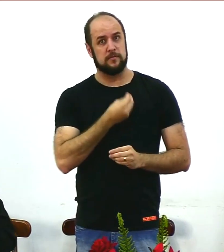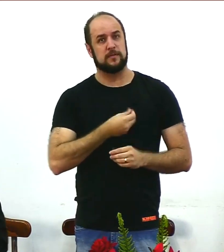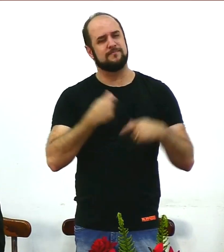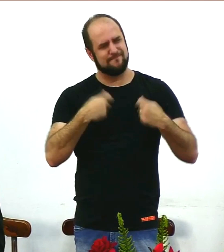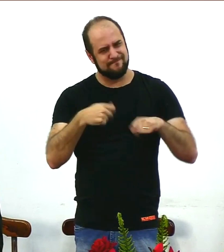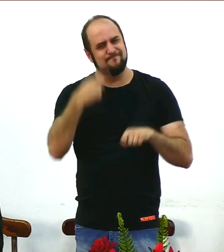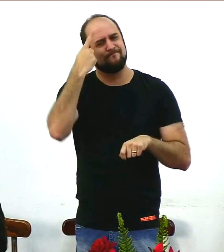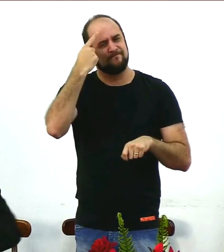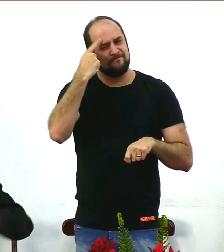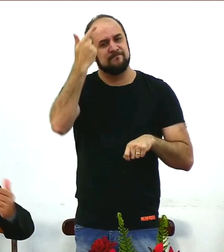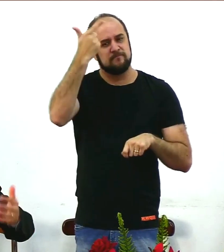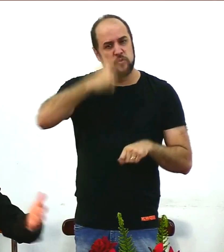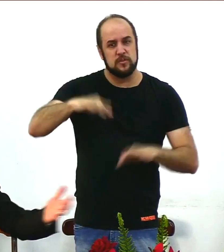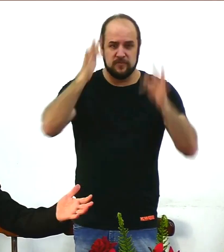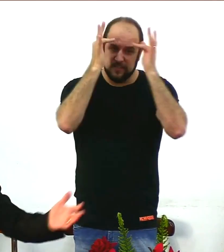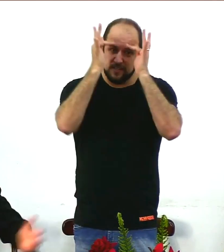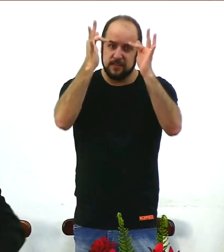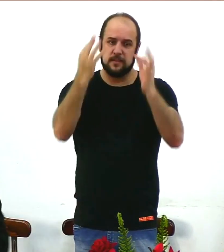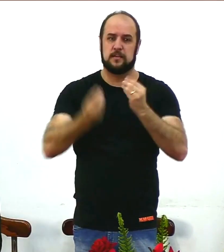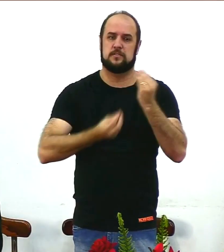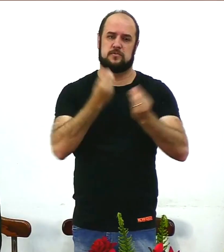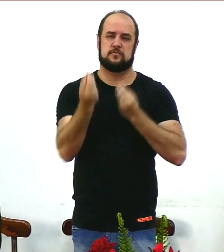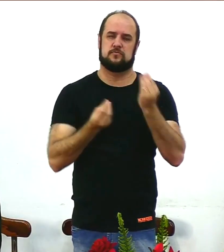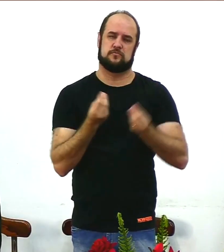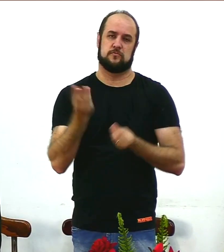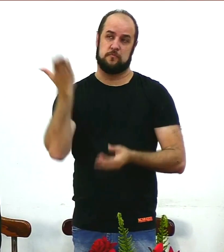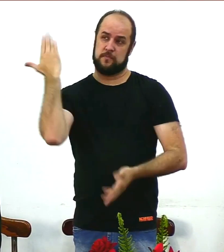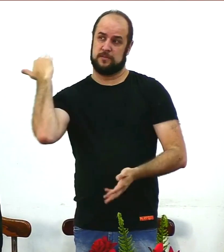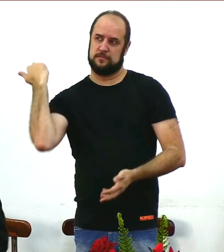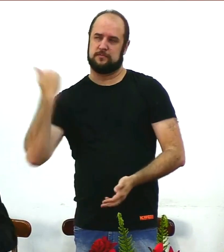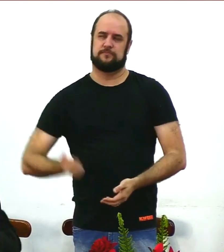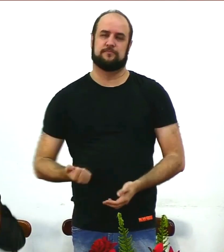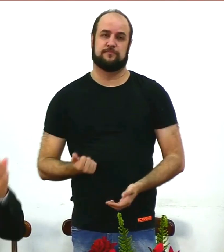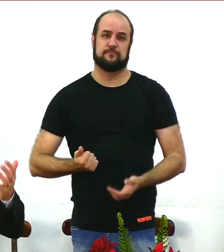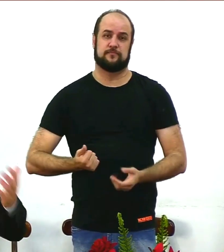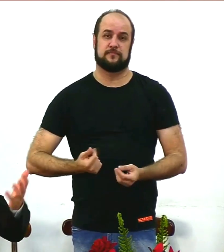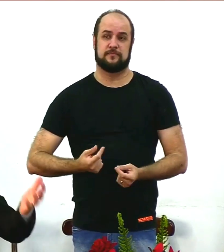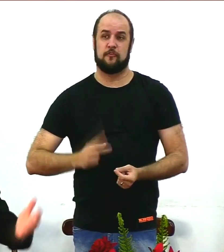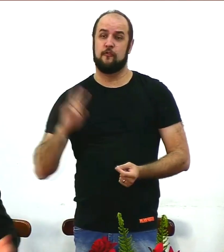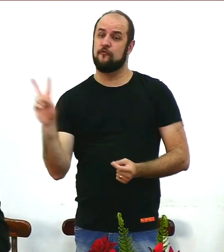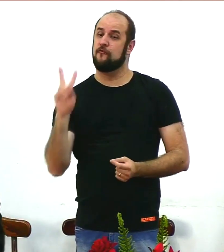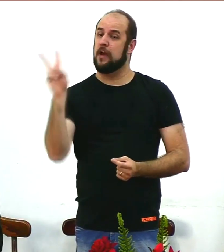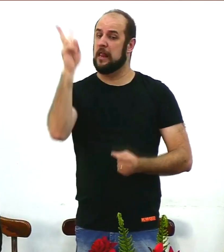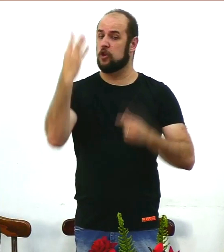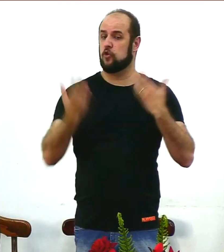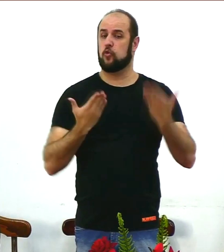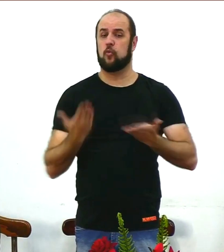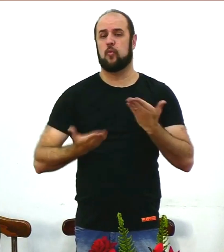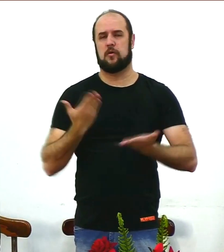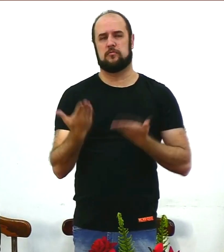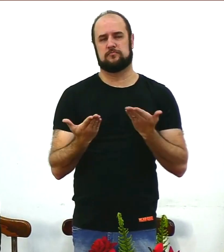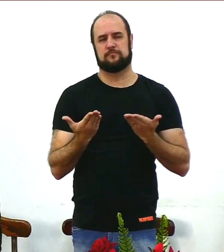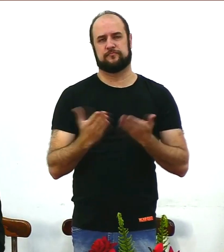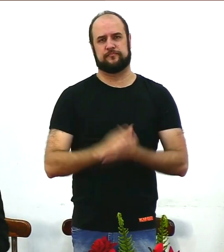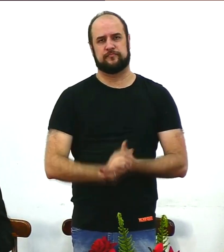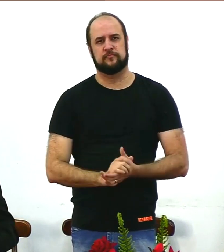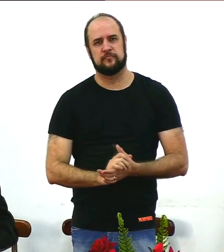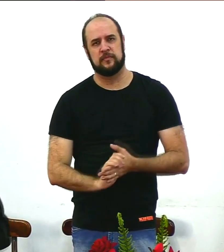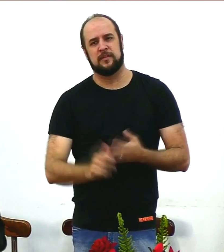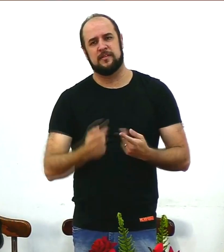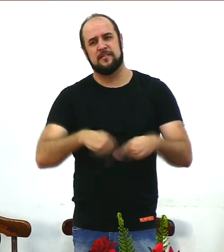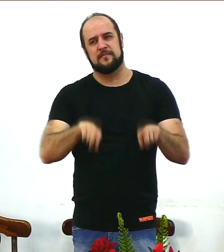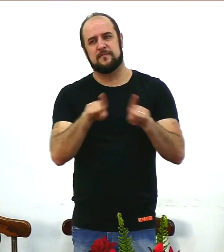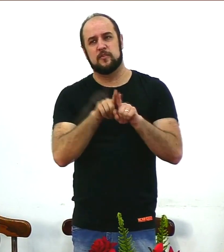537 para frente, os judeus começaram a voltar para a sua cidade. por causa da justiça que Deus